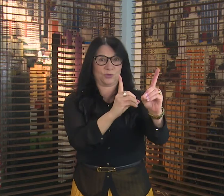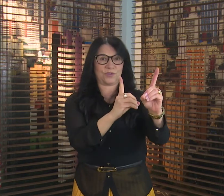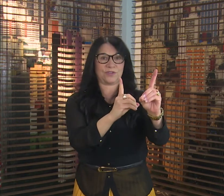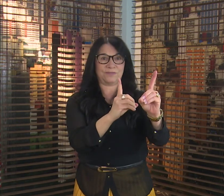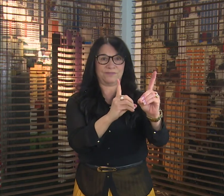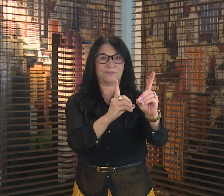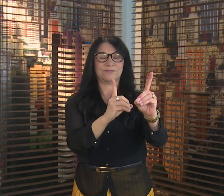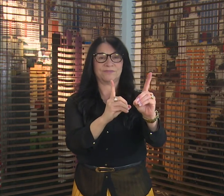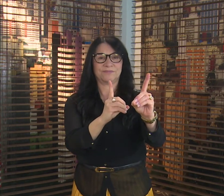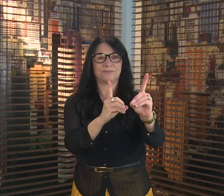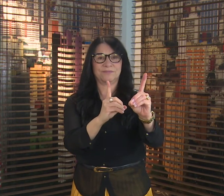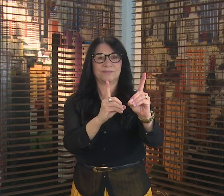discípulos: